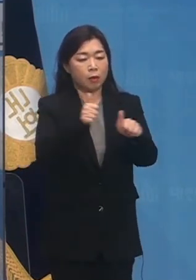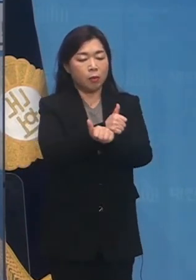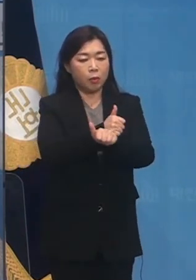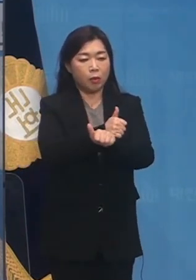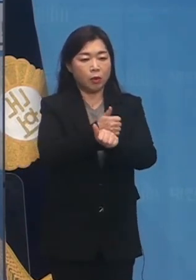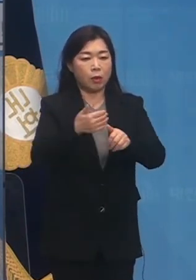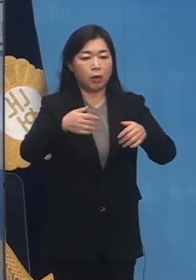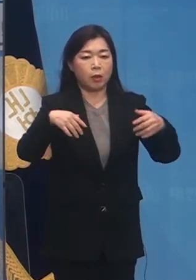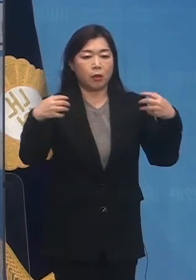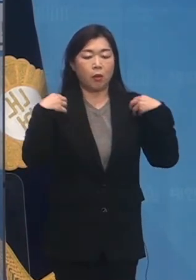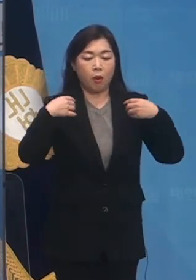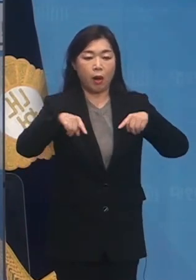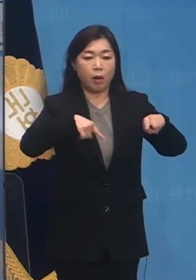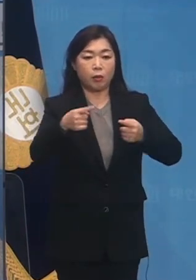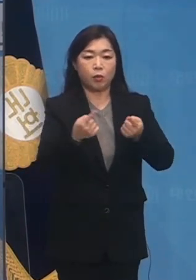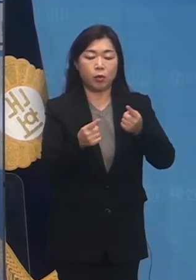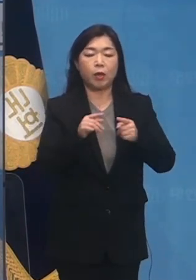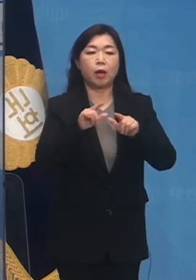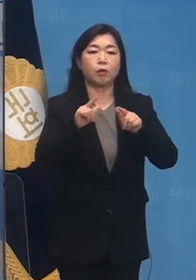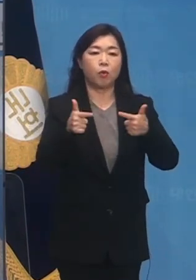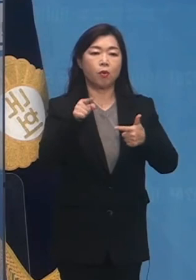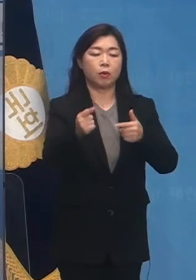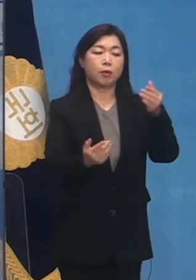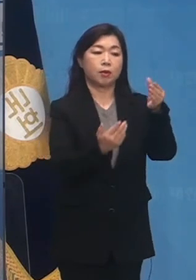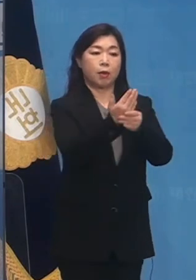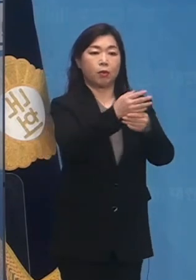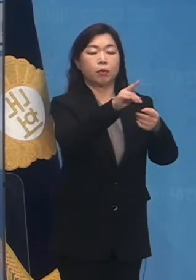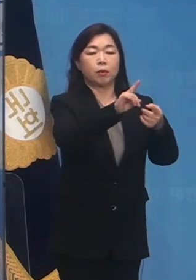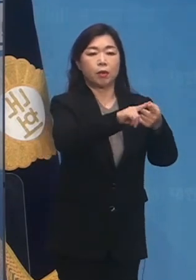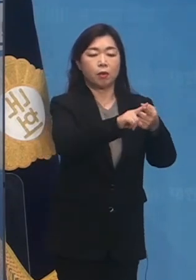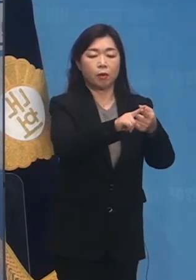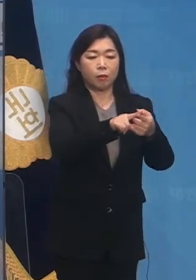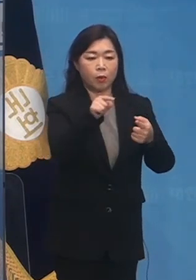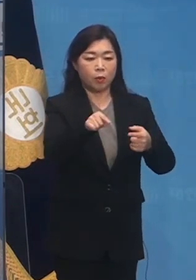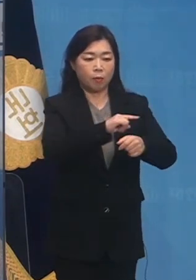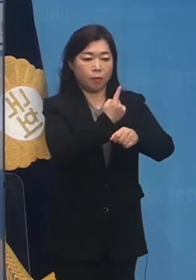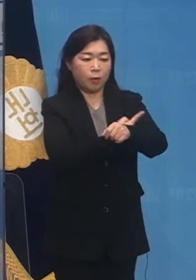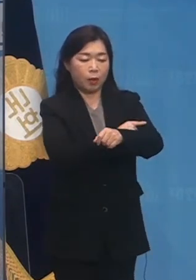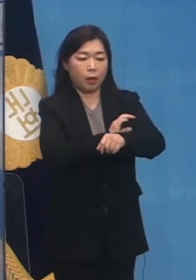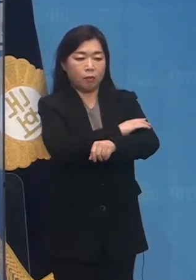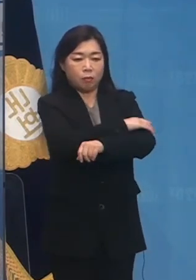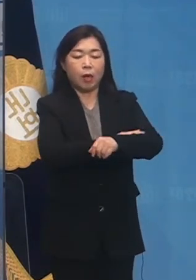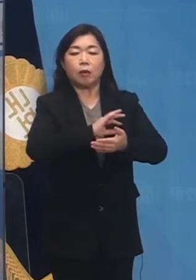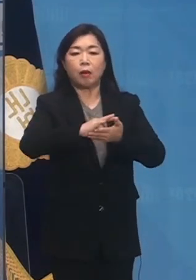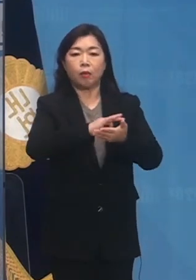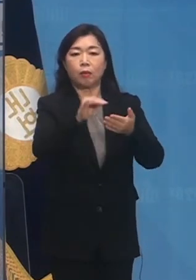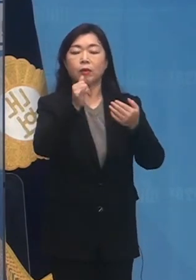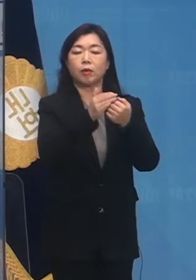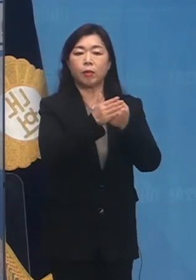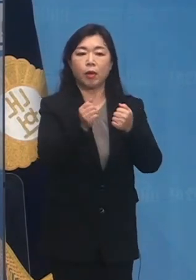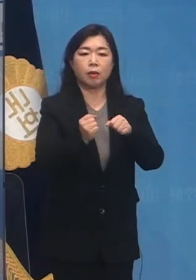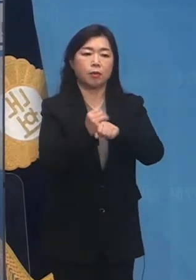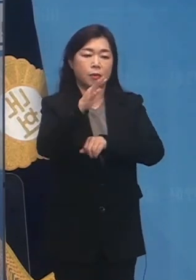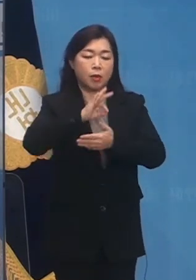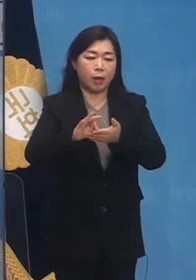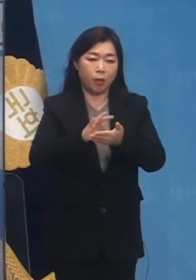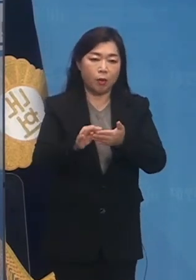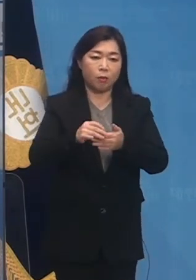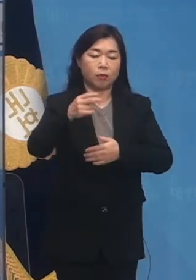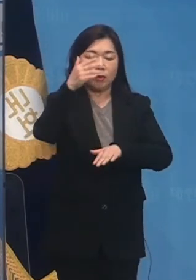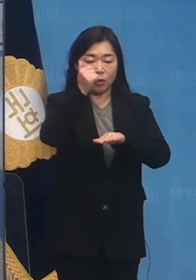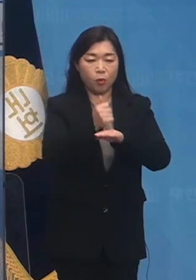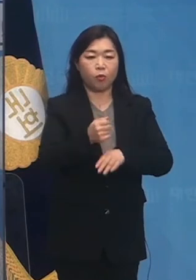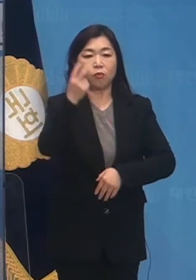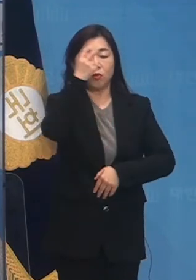인사상의 역할 조정이라기보다 이 사건에 대해서 자신의 영향력을 미쳐서 권한을 남용하여 수사를